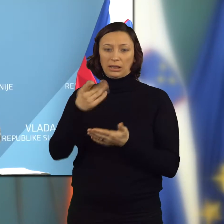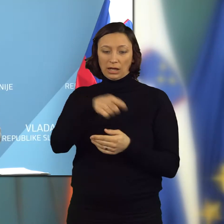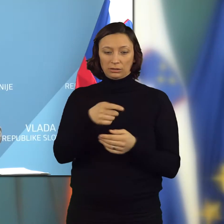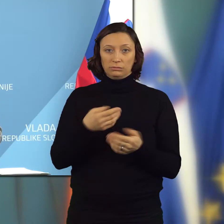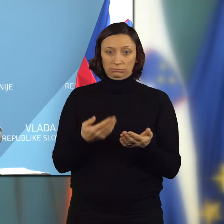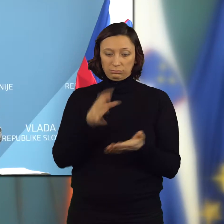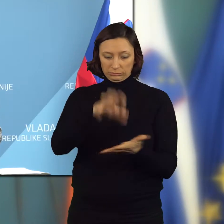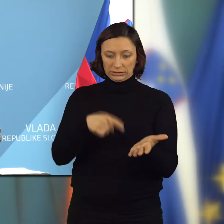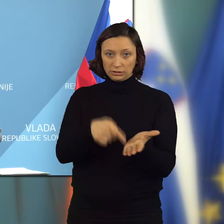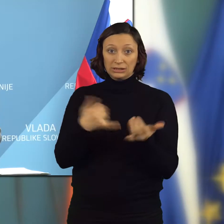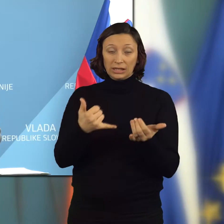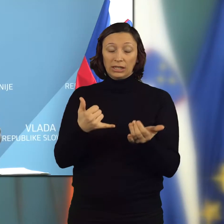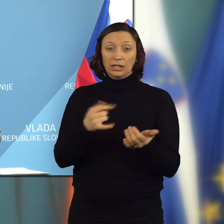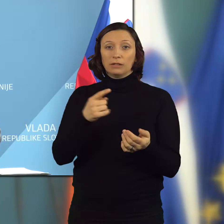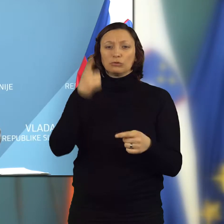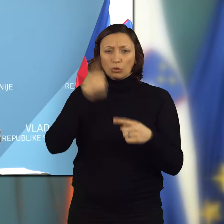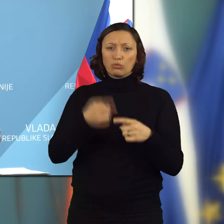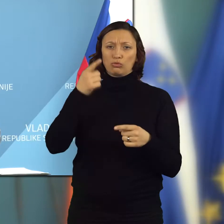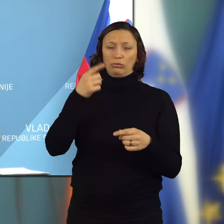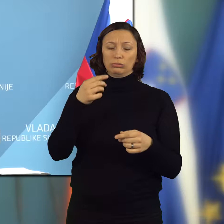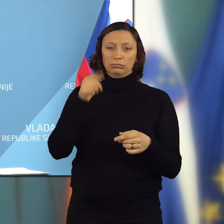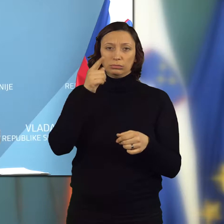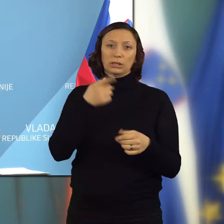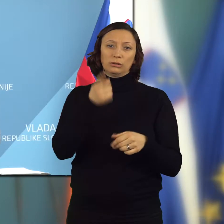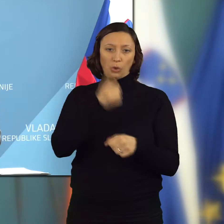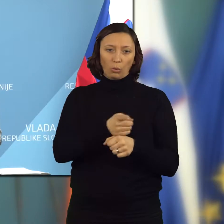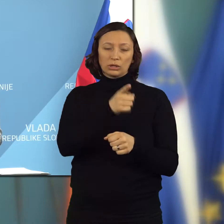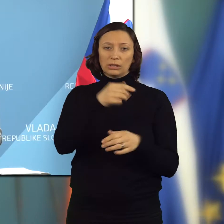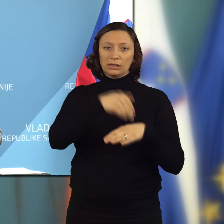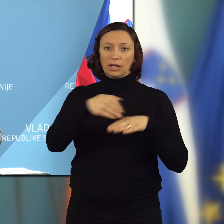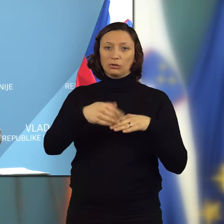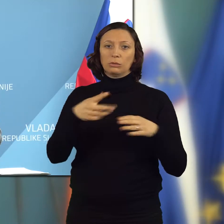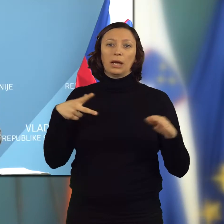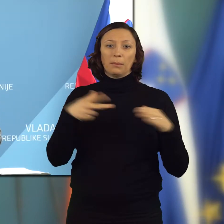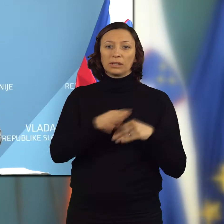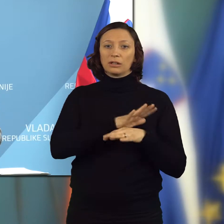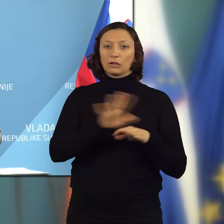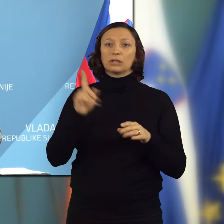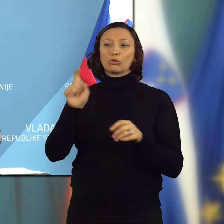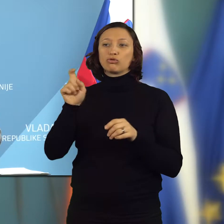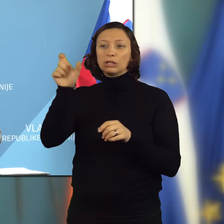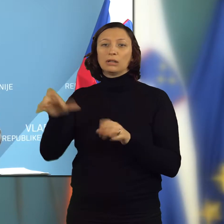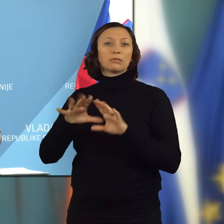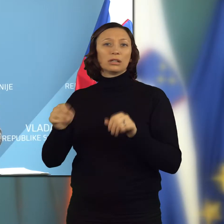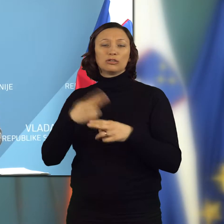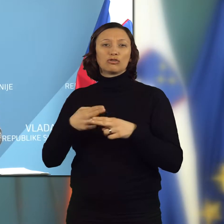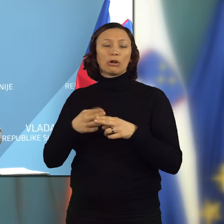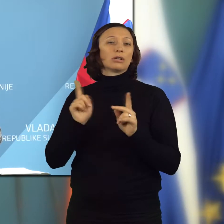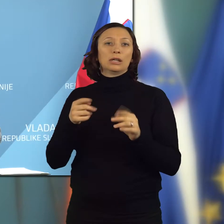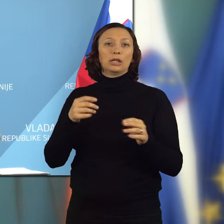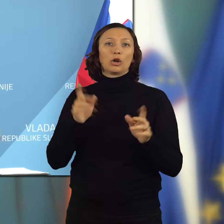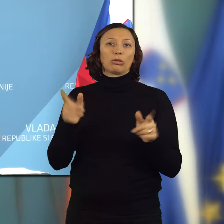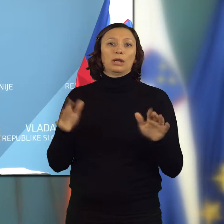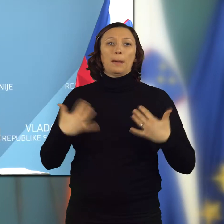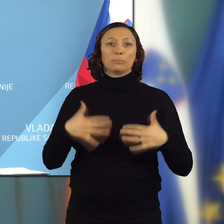to predlagano novelo se sedaj nedvoumno določa, da ta rok pretrga katerokoli dejanje državnega tožilca usmerjeno